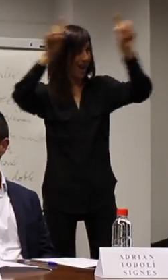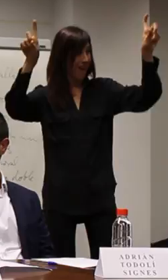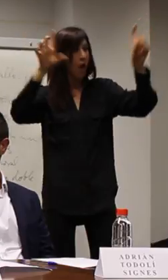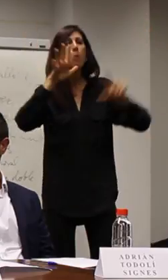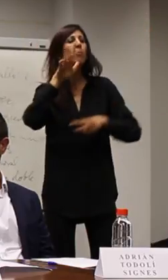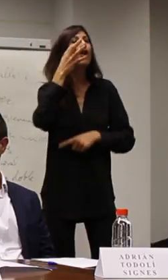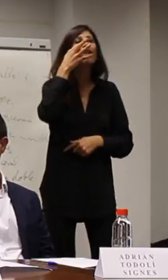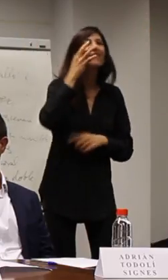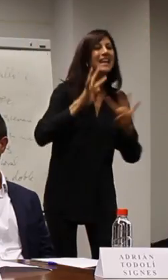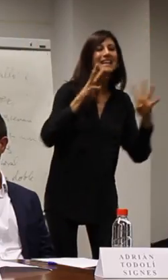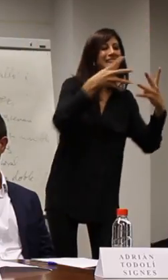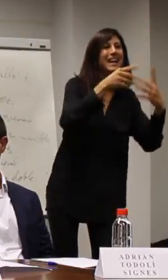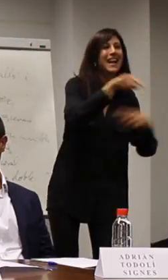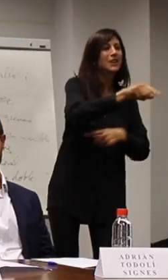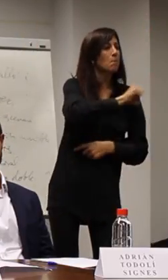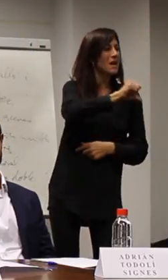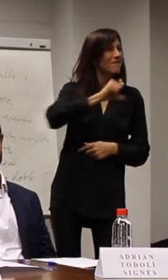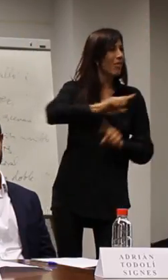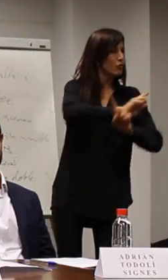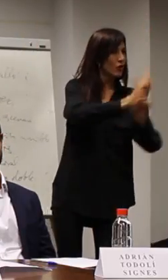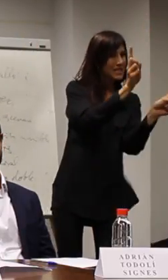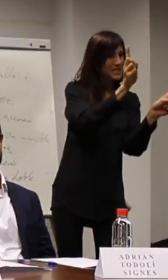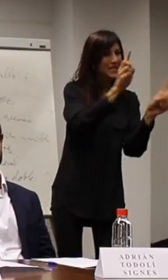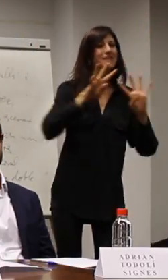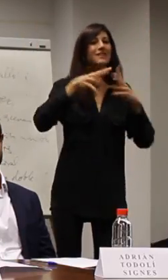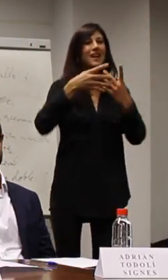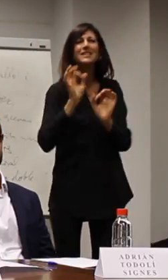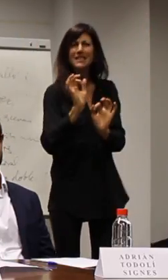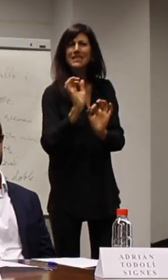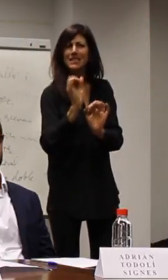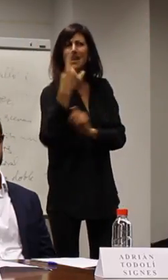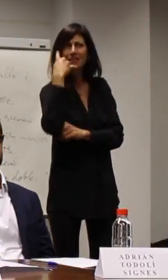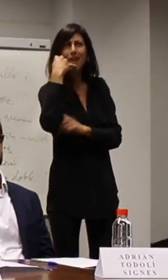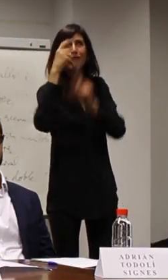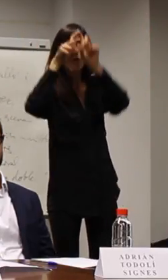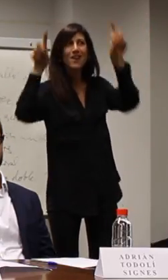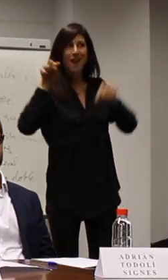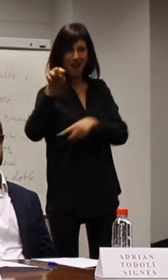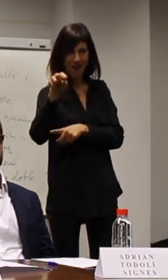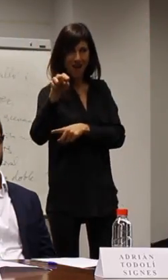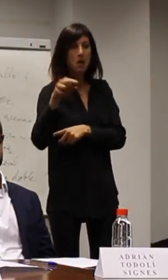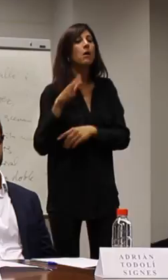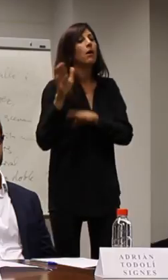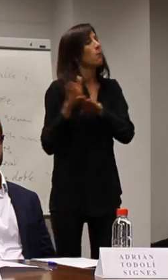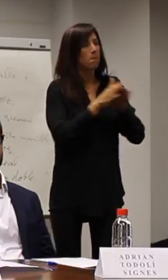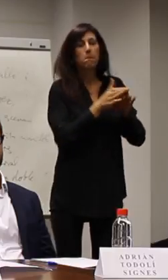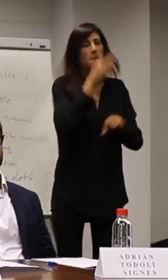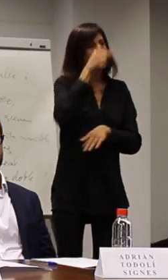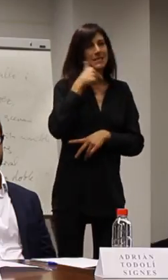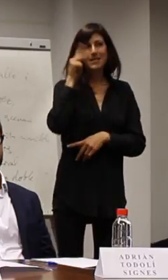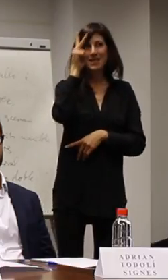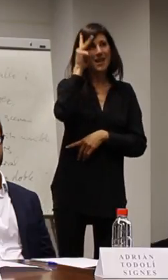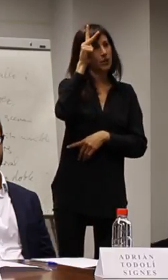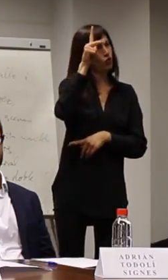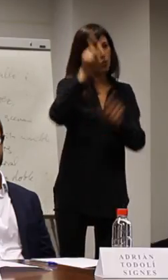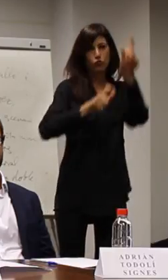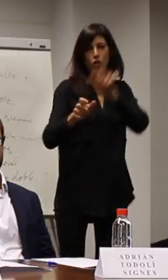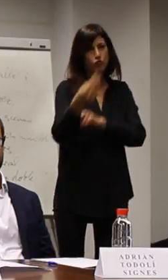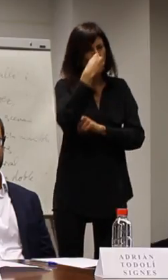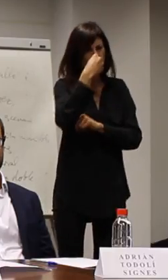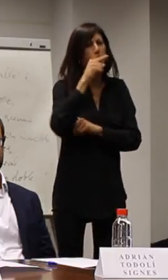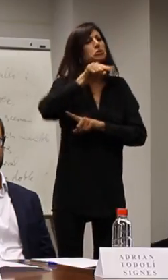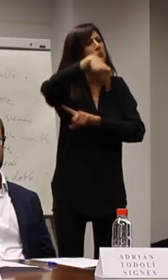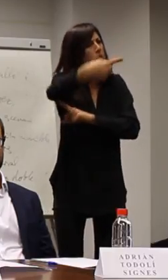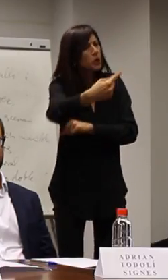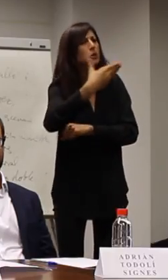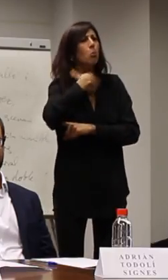empresa privada, es la telefónica y punto. Y luego a derechos de los consumidores, ¿no? Y a partir de ahí, si queréis, ya entraremos luego en